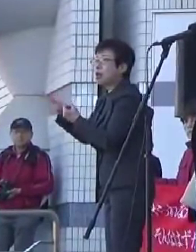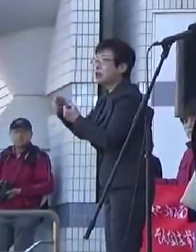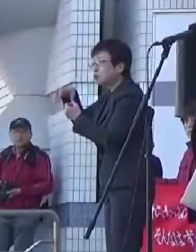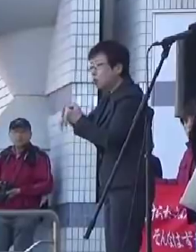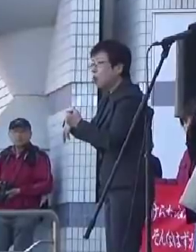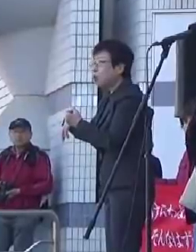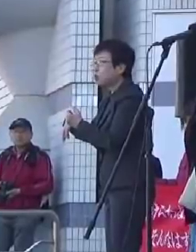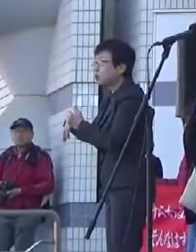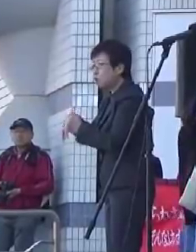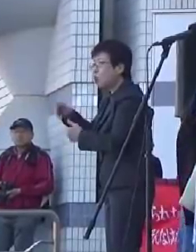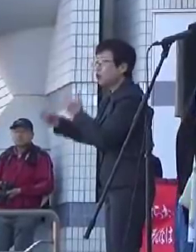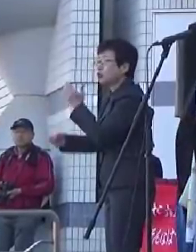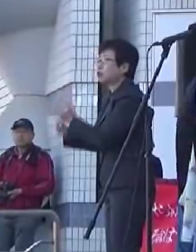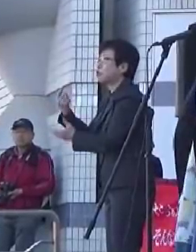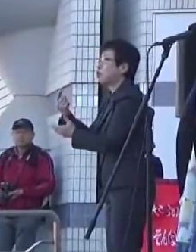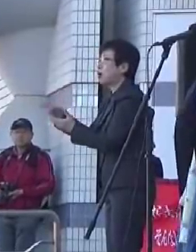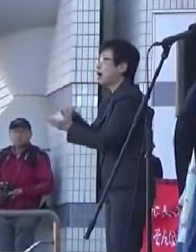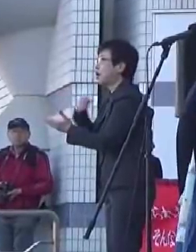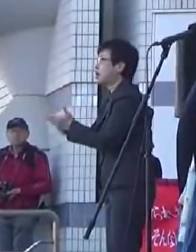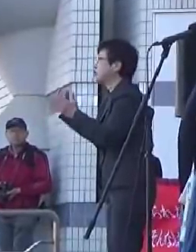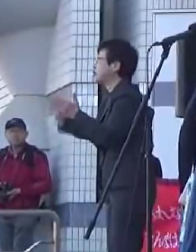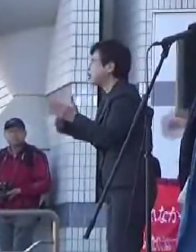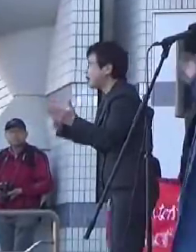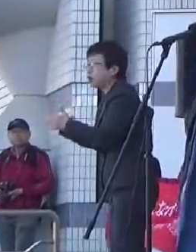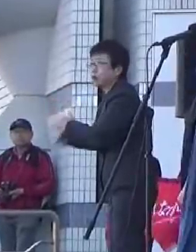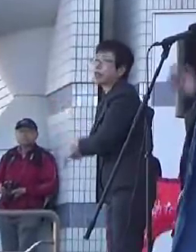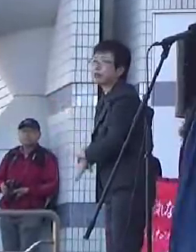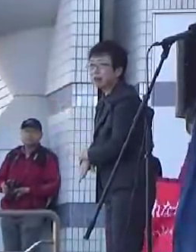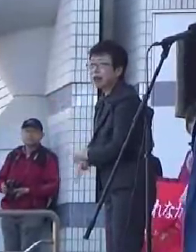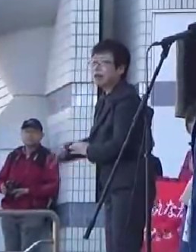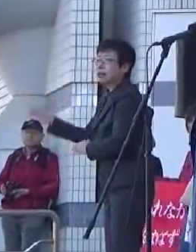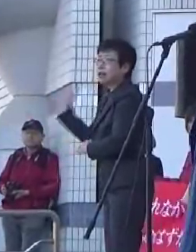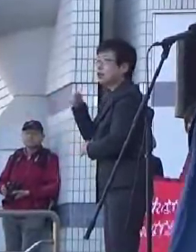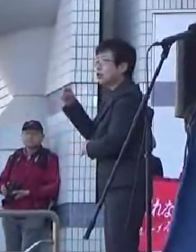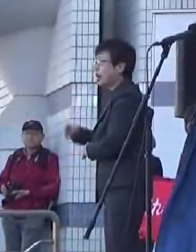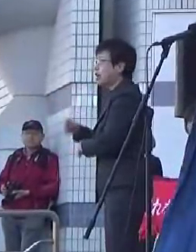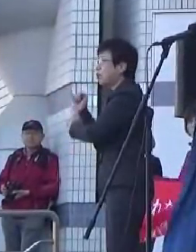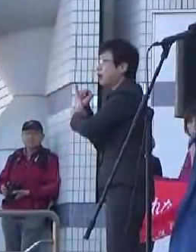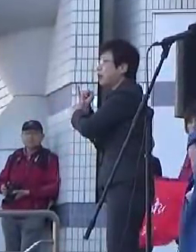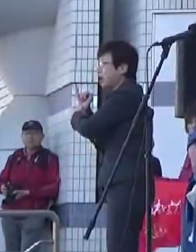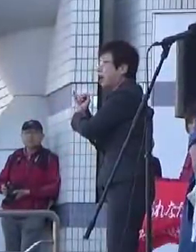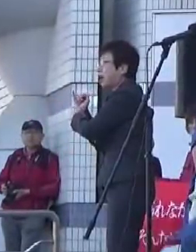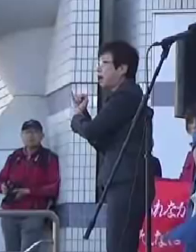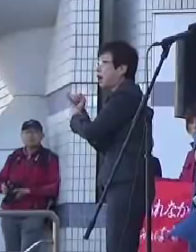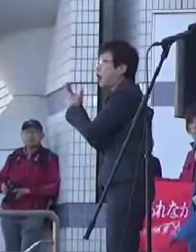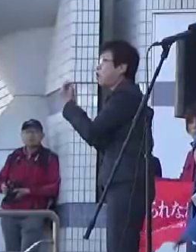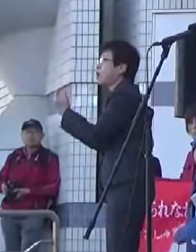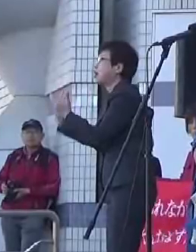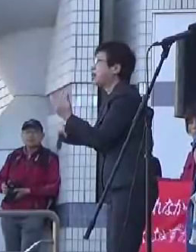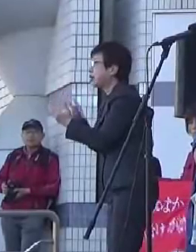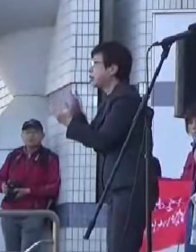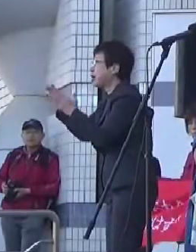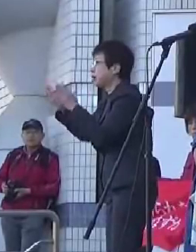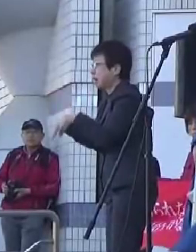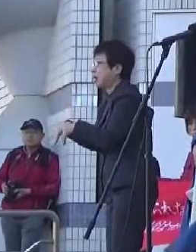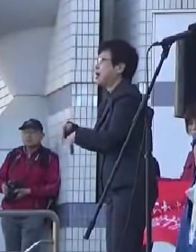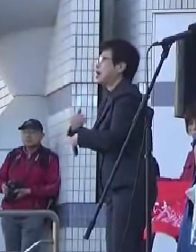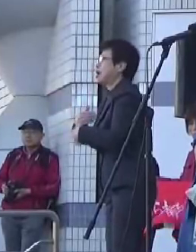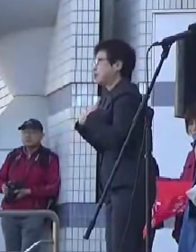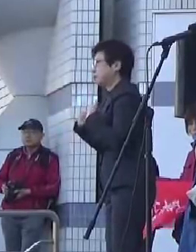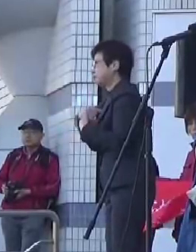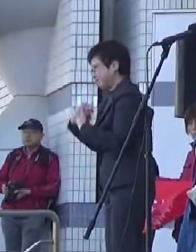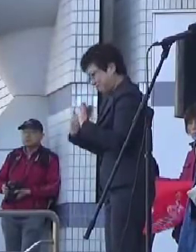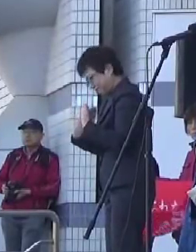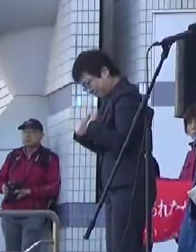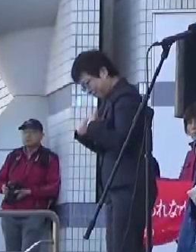故が終わっていないからなんですね。先ほど司会の方が事故は終わってないっておっしゃってくださって、とっても嬉しかったん